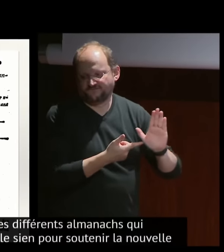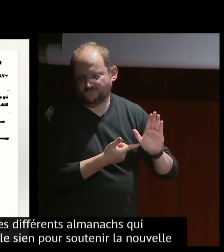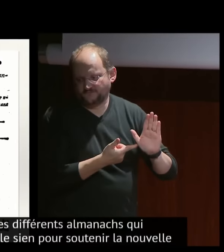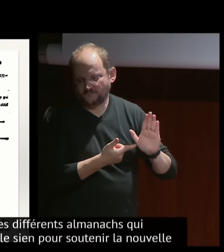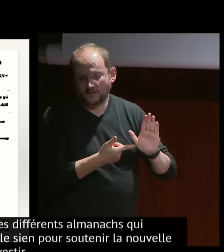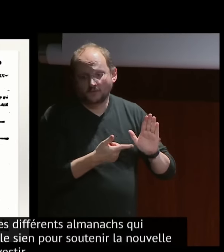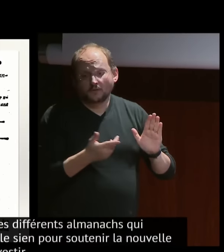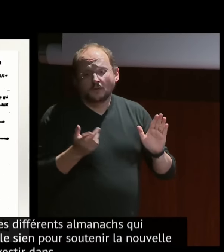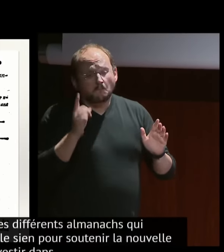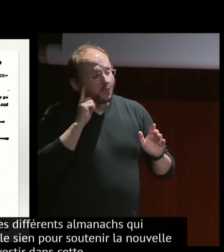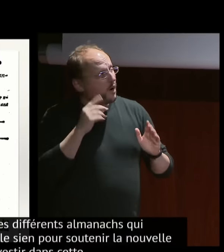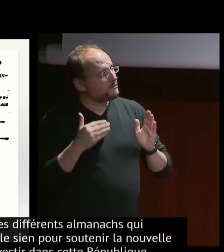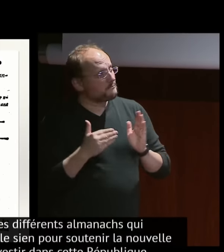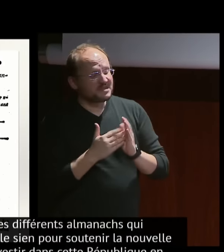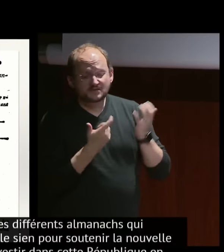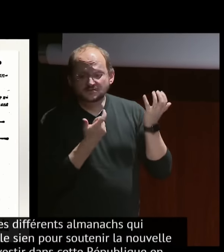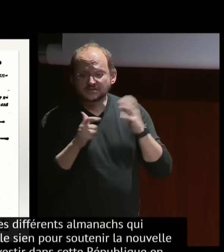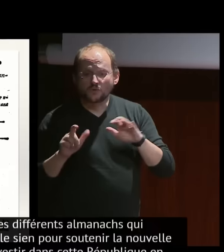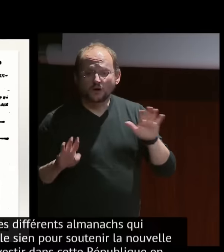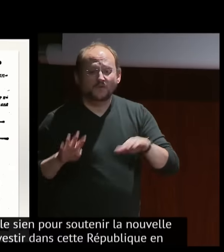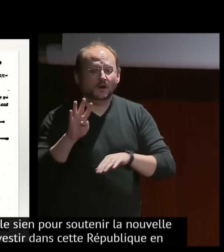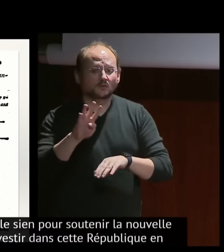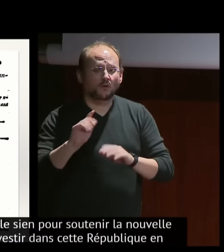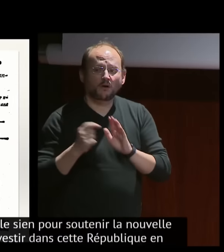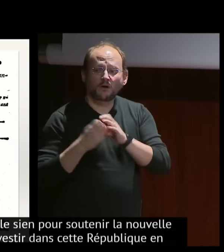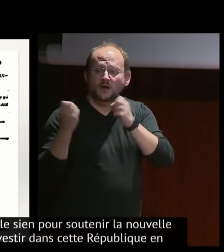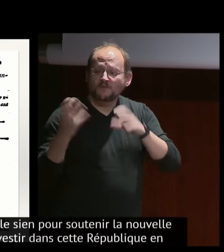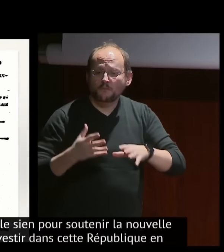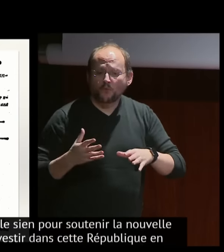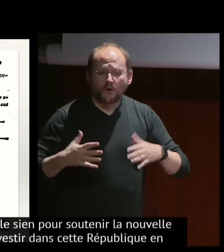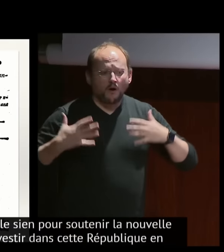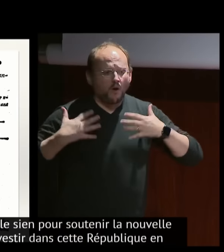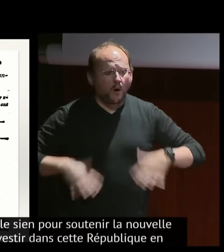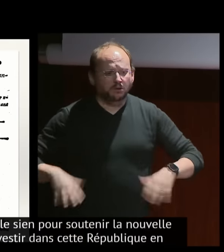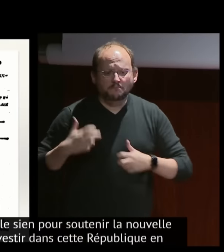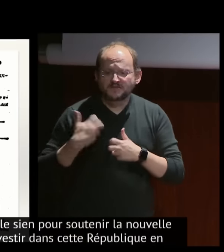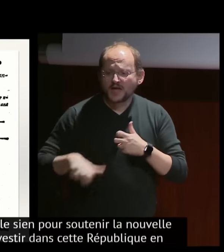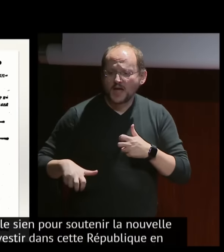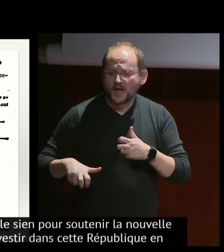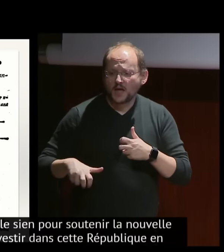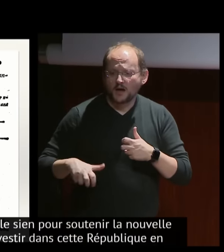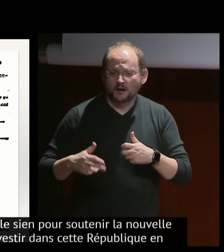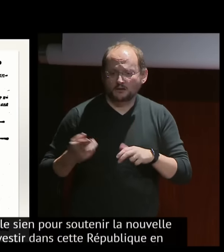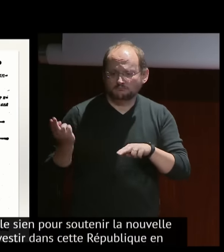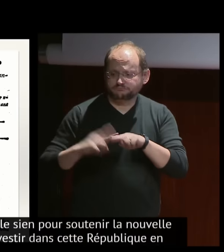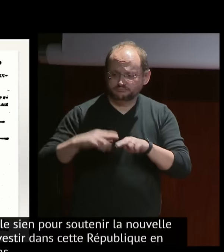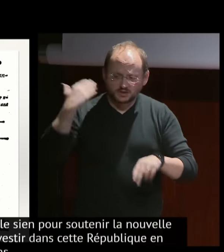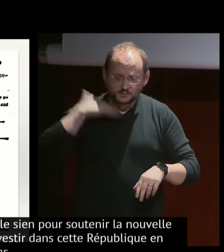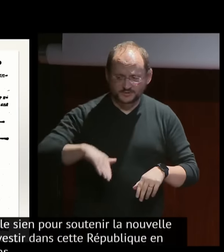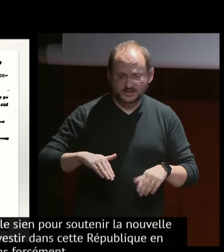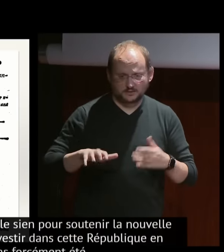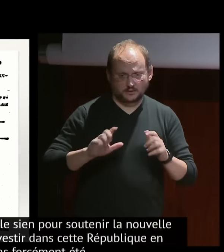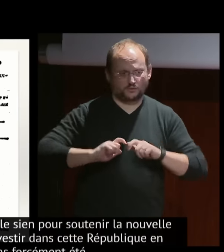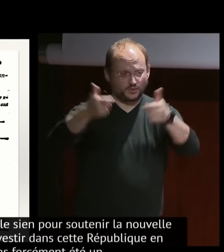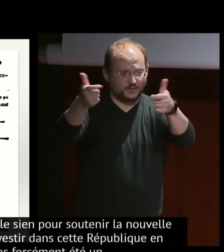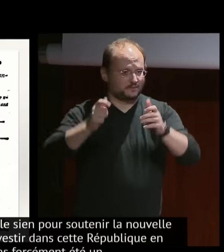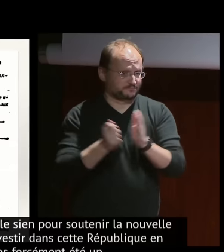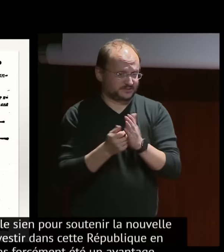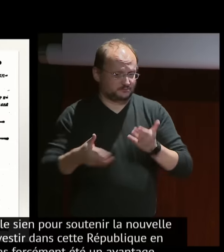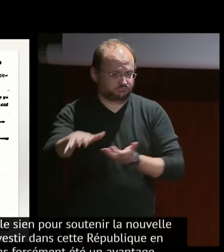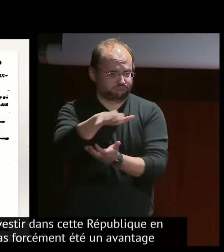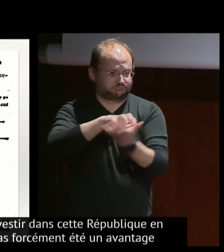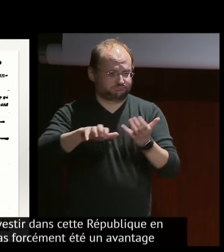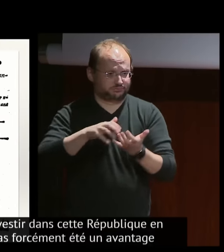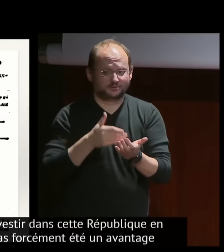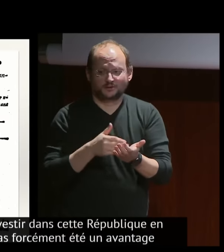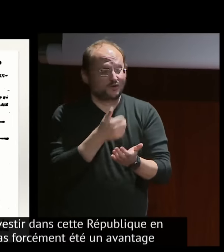cette République en donnant son avis. Ce qui n'a pas forcément était un avantage pour lui, puisque